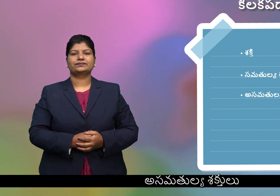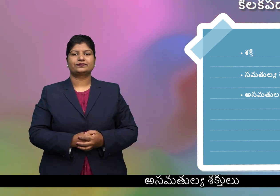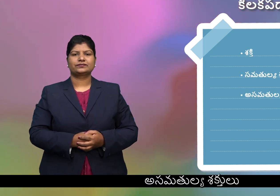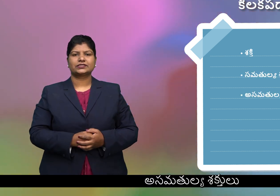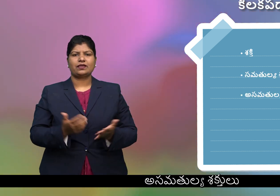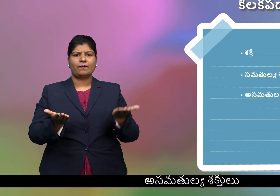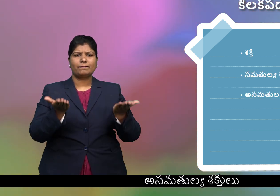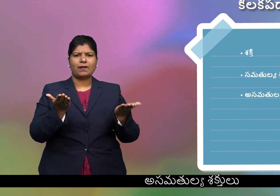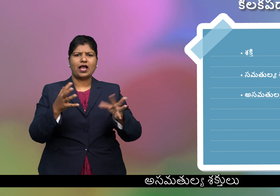అసమతుల్య శక్తులు,